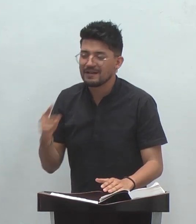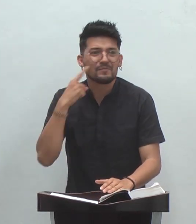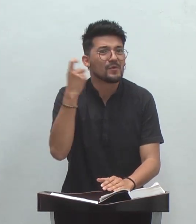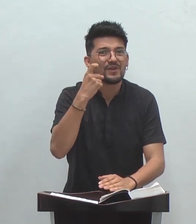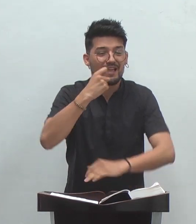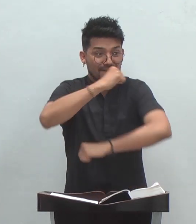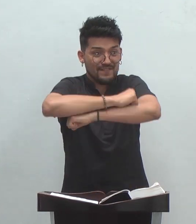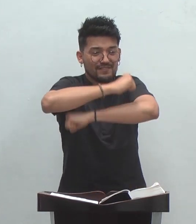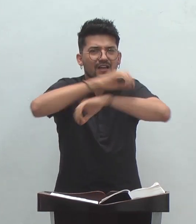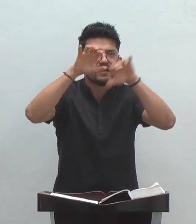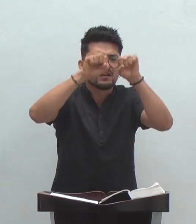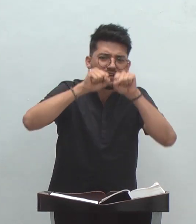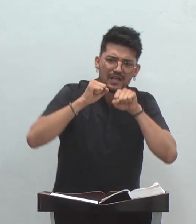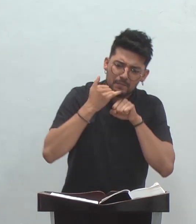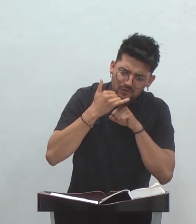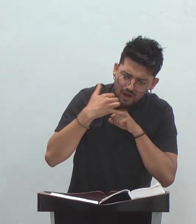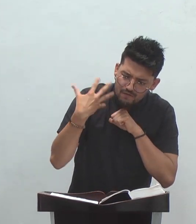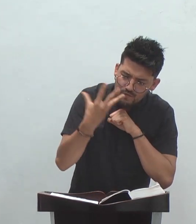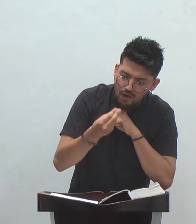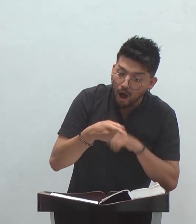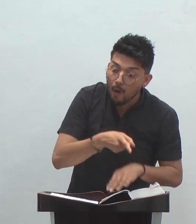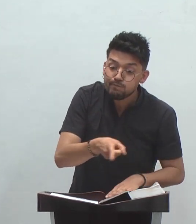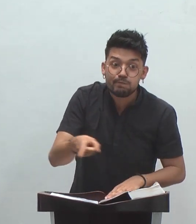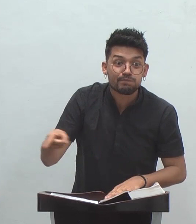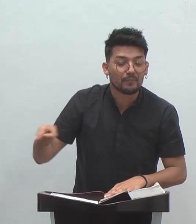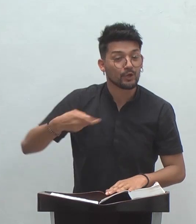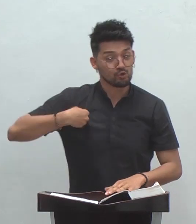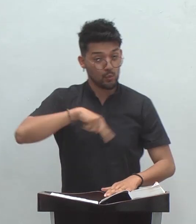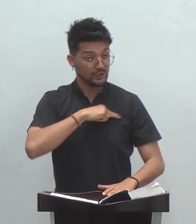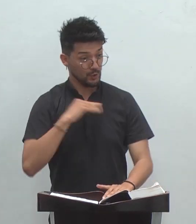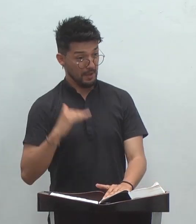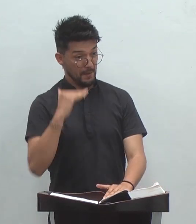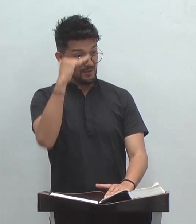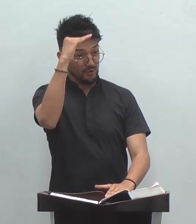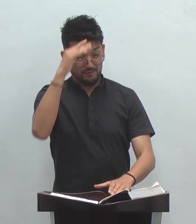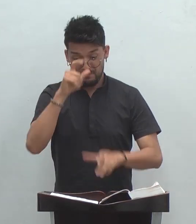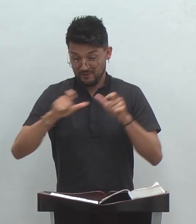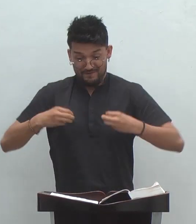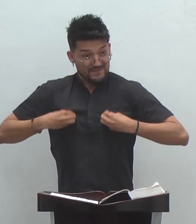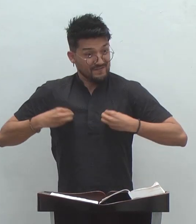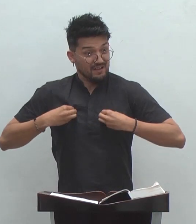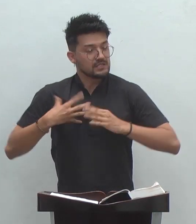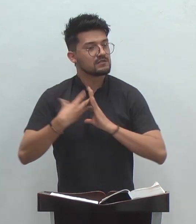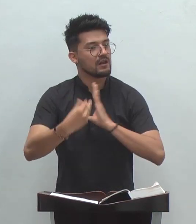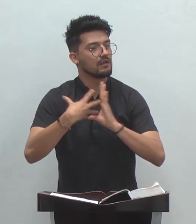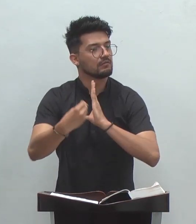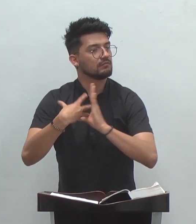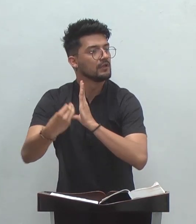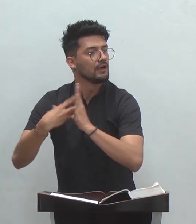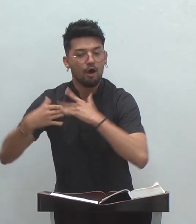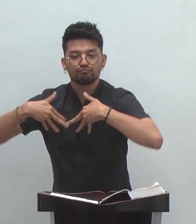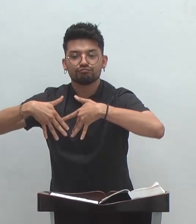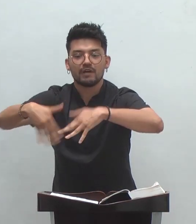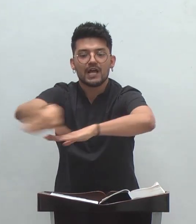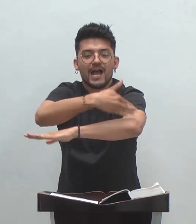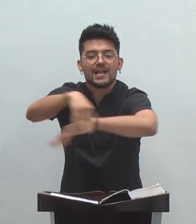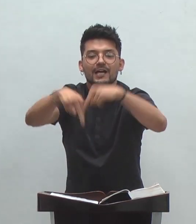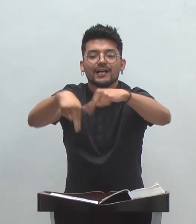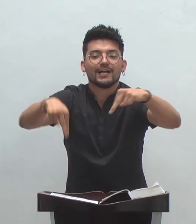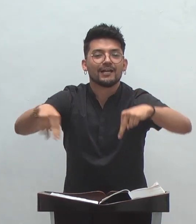verdad. Miré en la ventana y vi que todos mis vecinos que vivían en el apartamento salieron. Todos